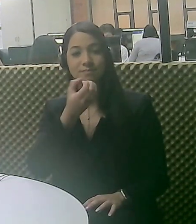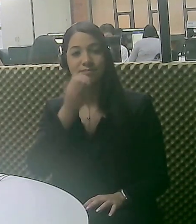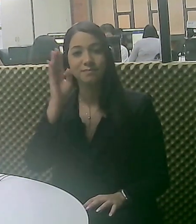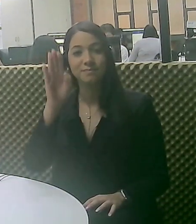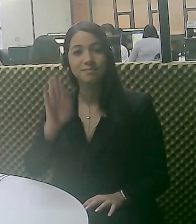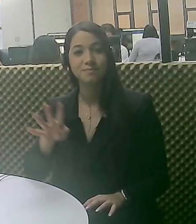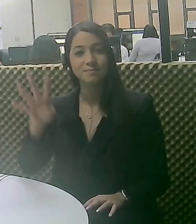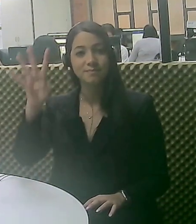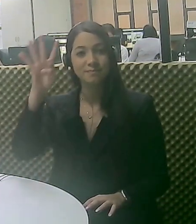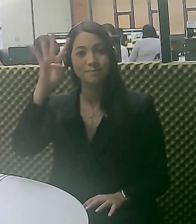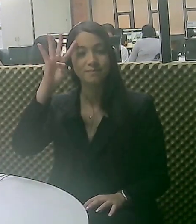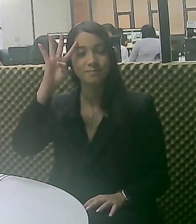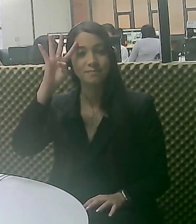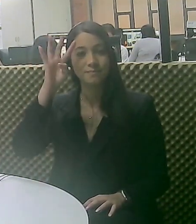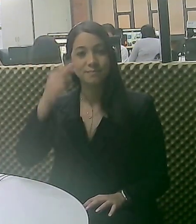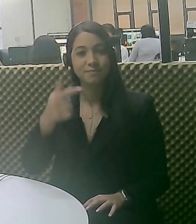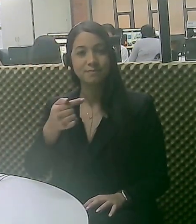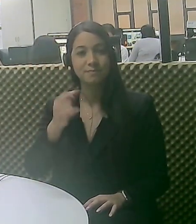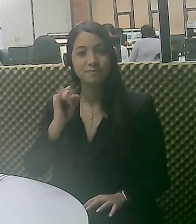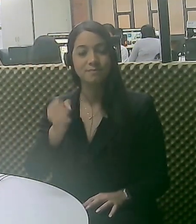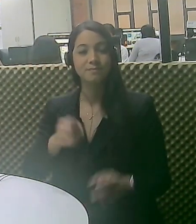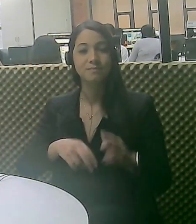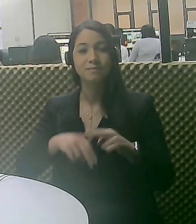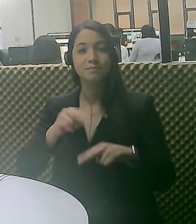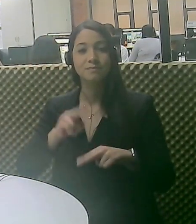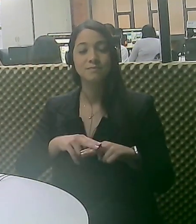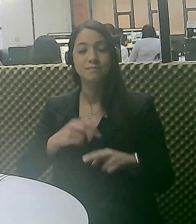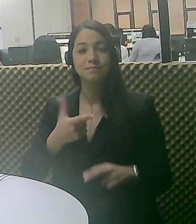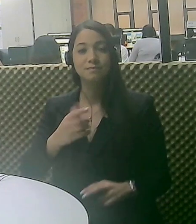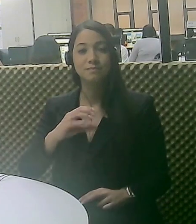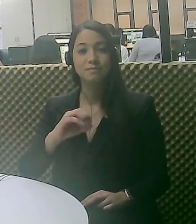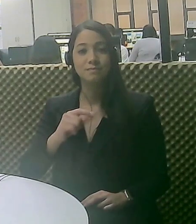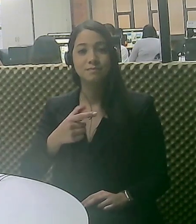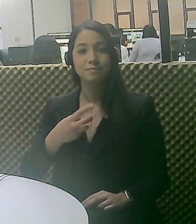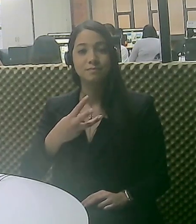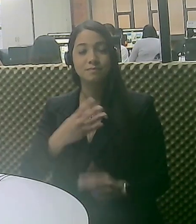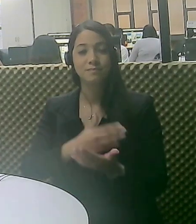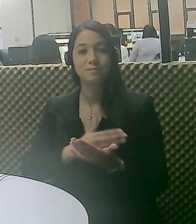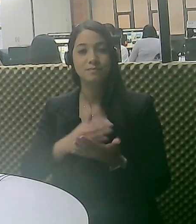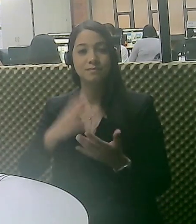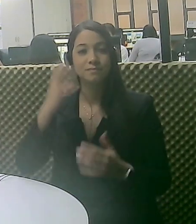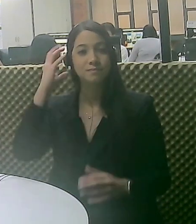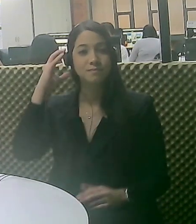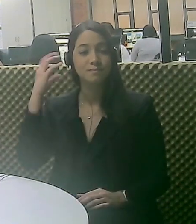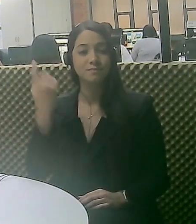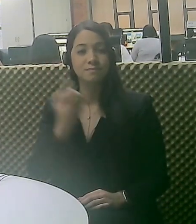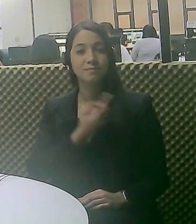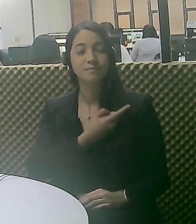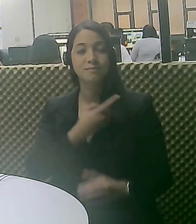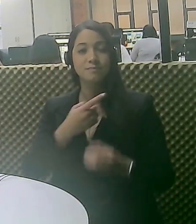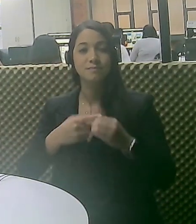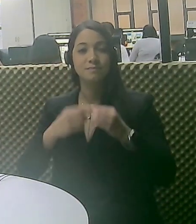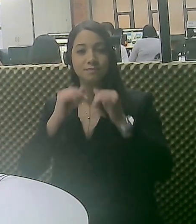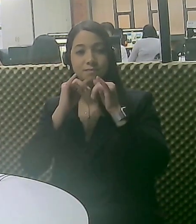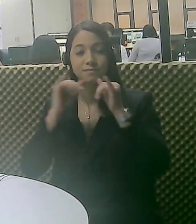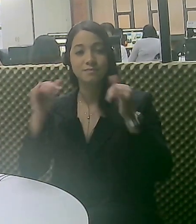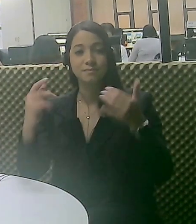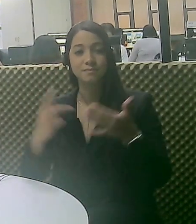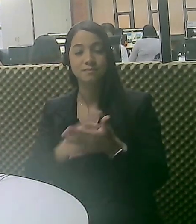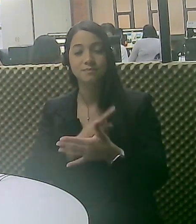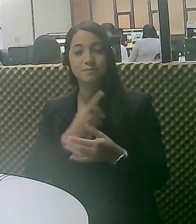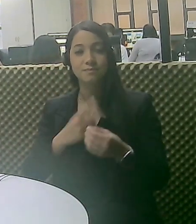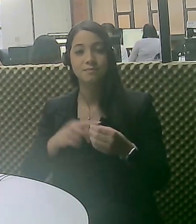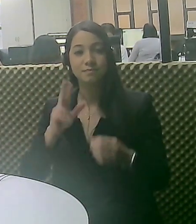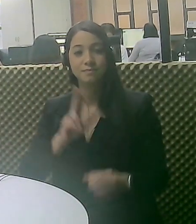Boa tarde, hoje é quarta-feira, dia 7 de junho de 2023. Está no ar a Rádio Nossa Cidade com um boletim de notícias sobre o que de fato